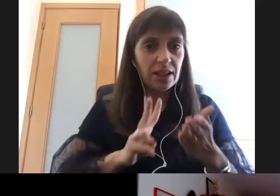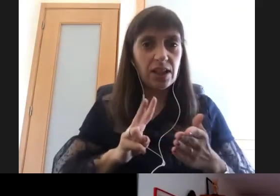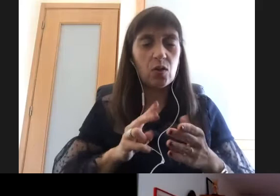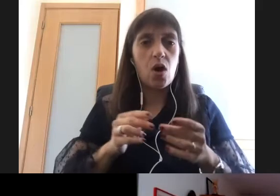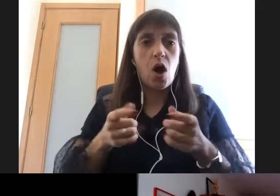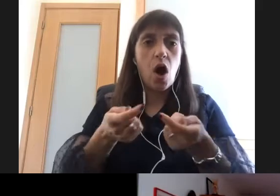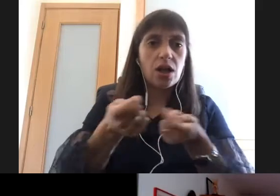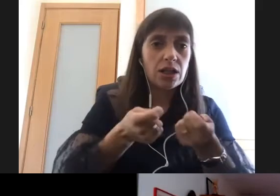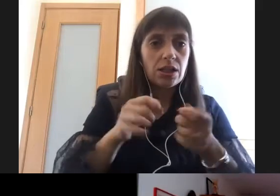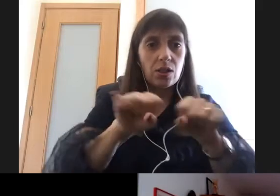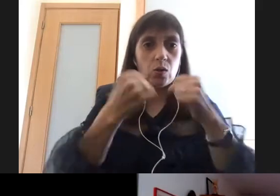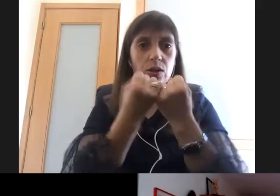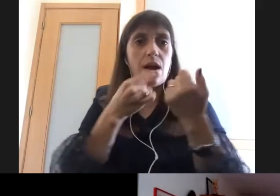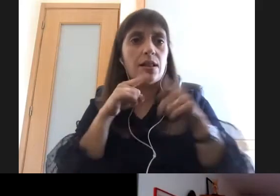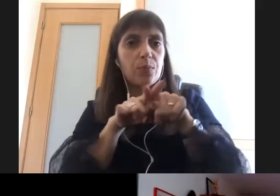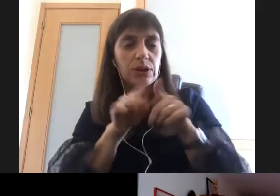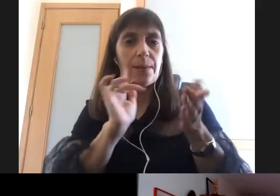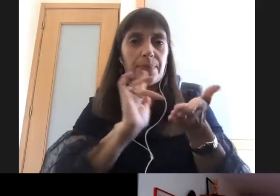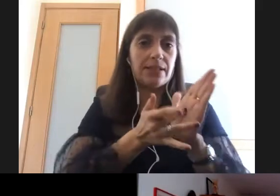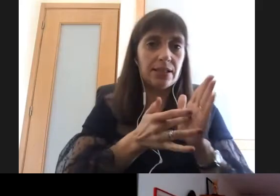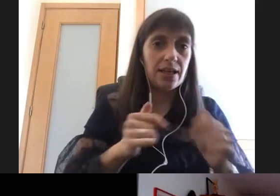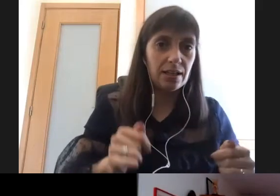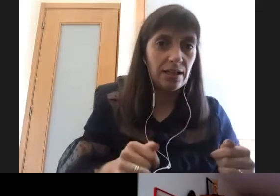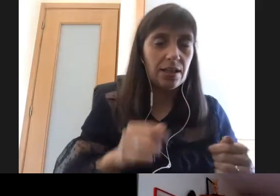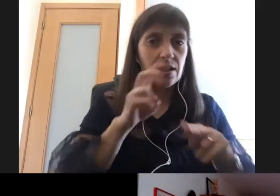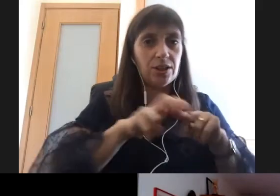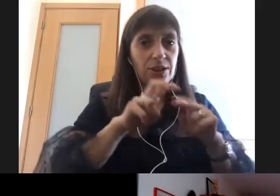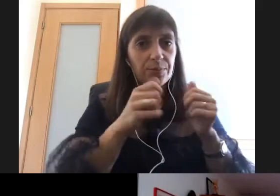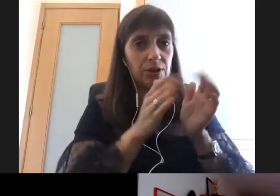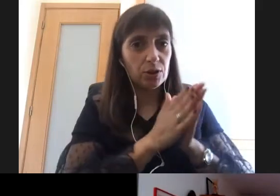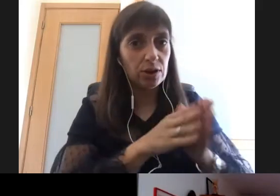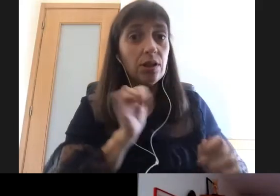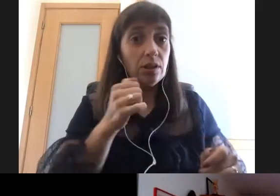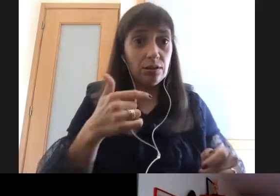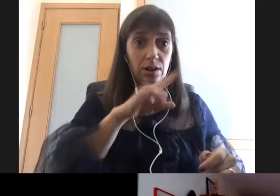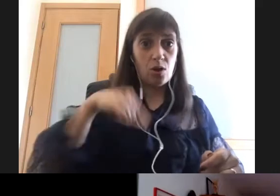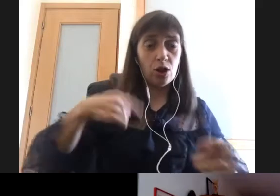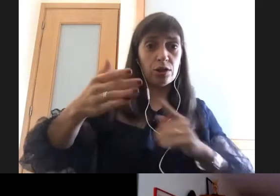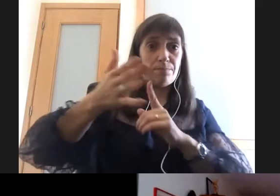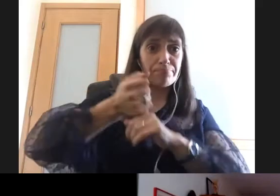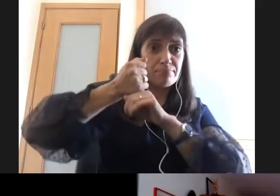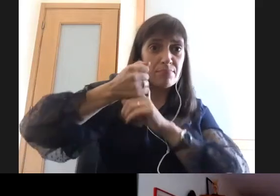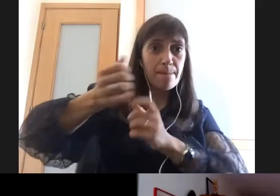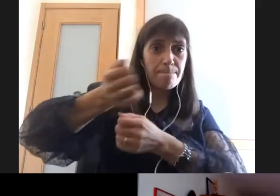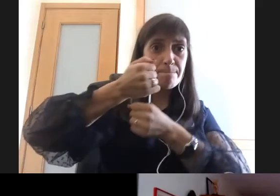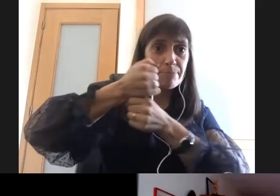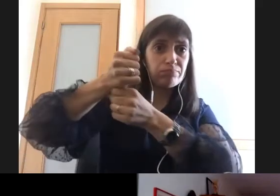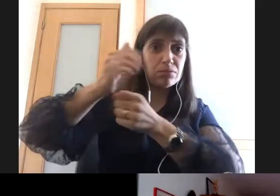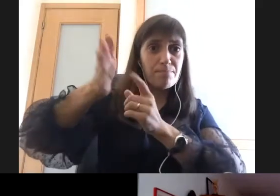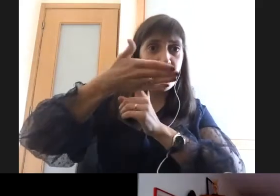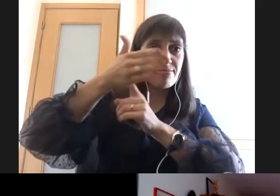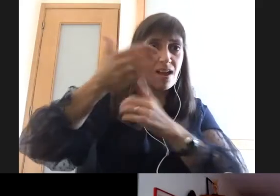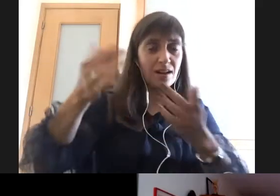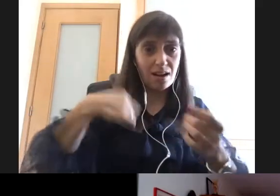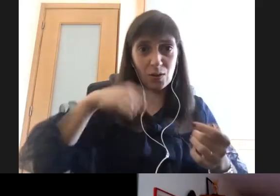Política Brasileira, Educação Moral e Cívica, essas disciplinas... Bandeira e os filhos que de setembro. Isso. Isso